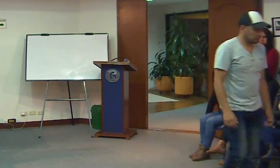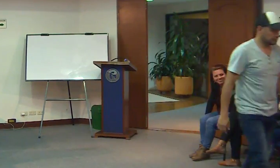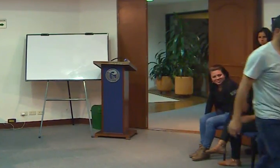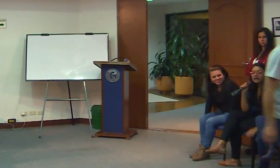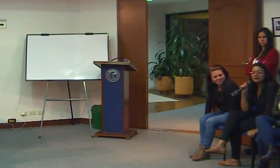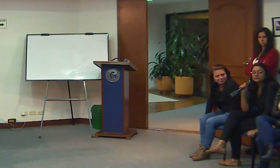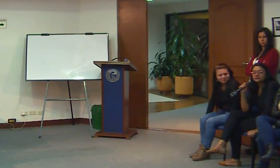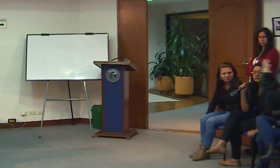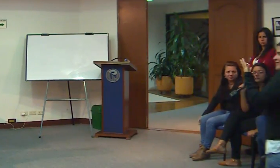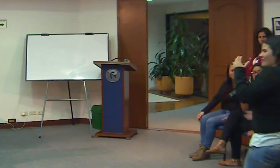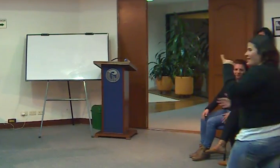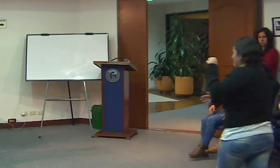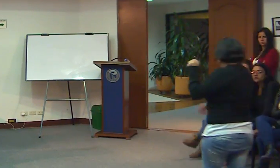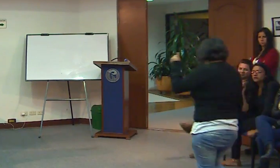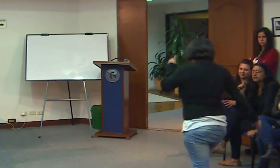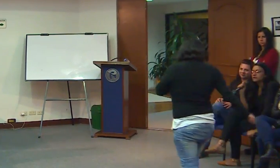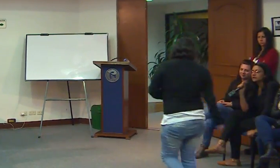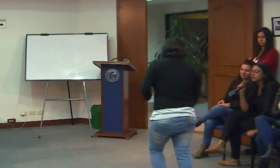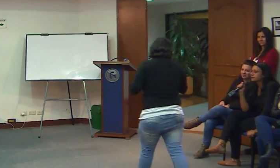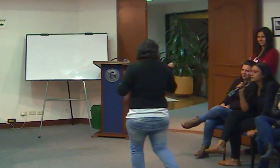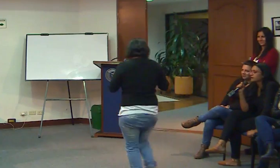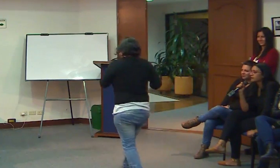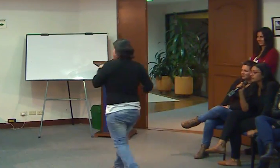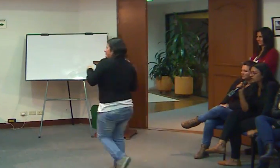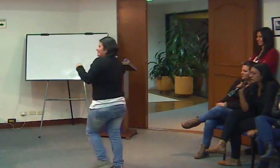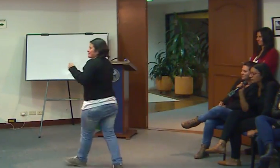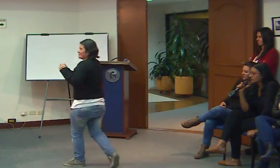algo por comentar.